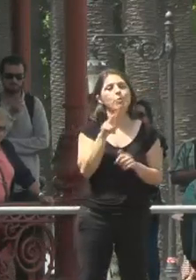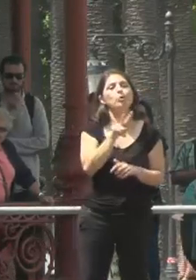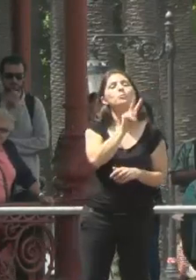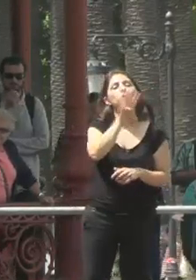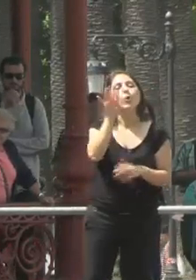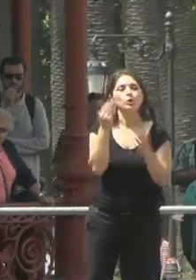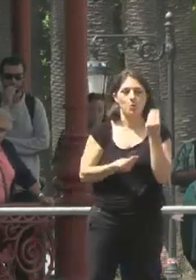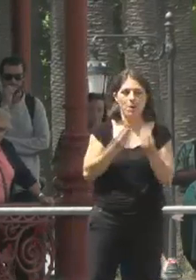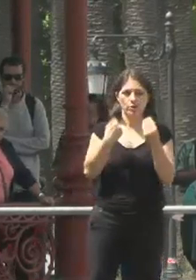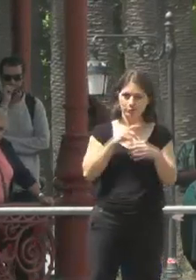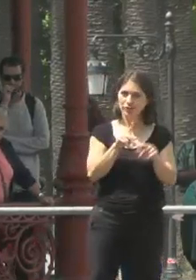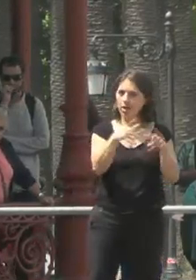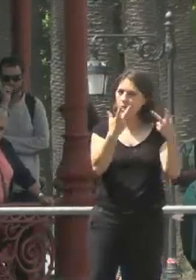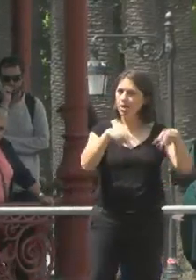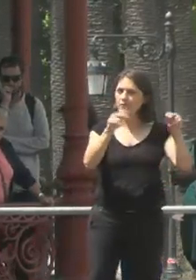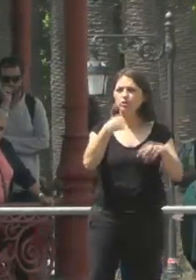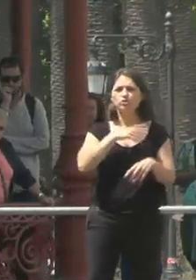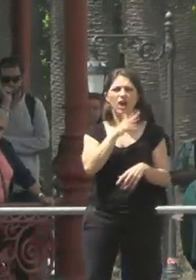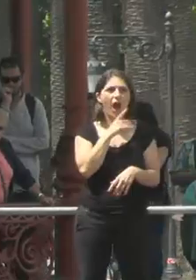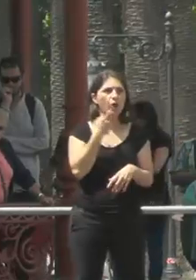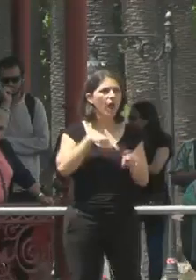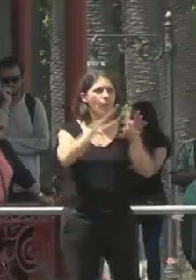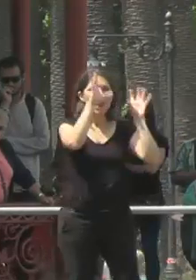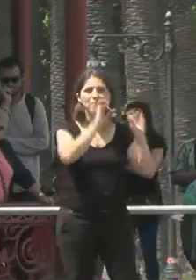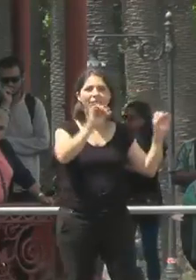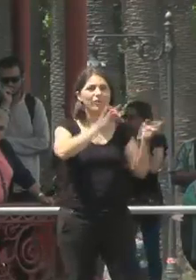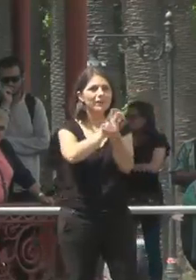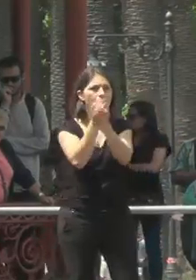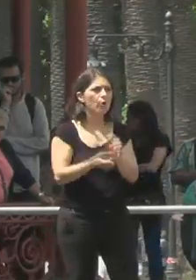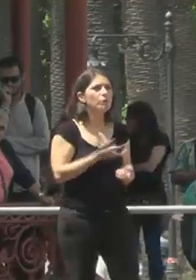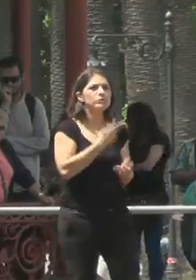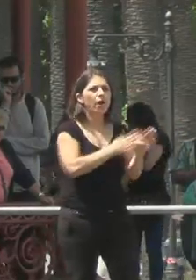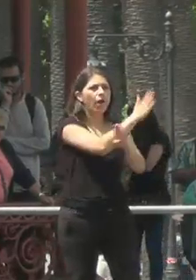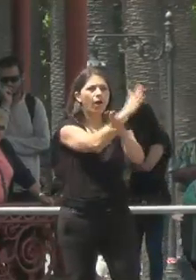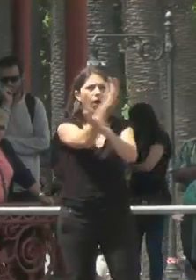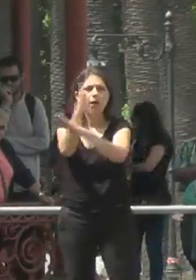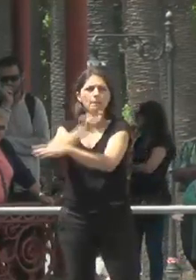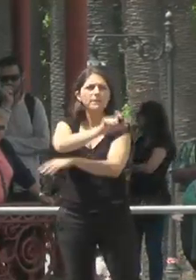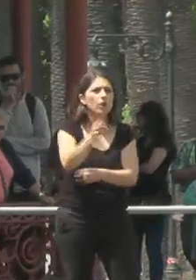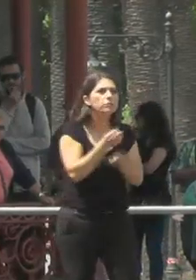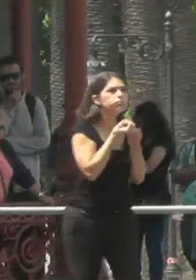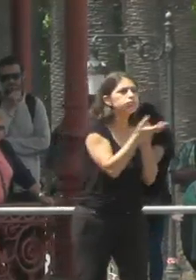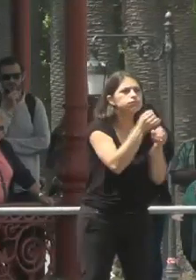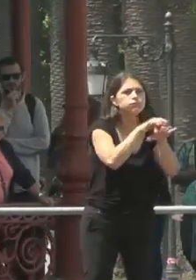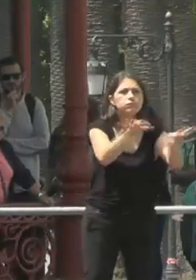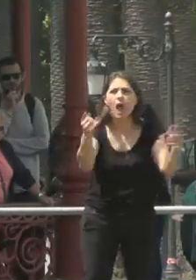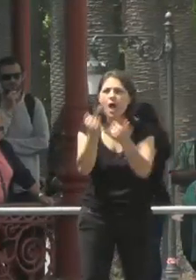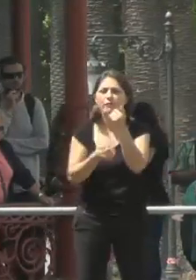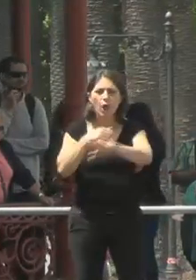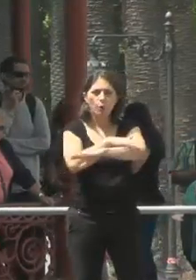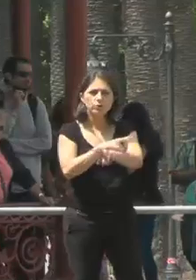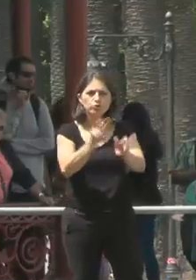embajadores de ese cambio, contarle a la gente lo que está pasando en este país y cómo podemos cambiar, contarle a la gente lo que están haciendo los nuevos